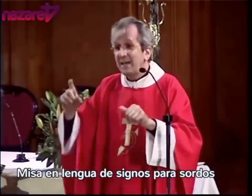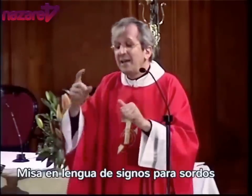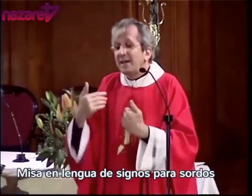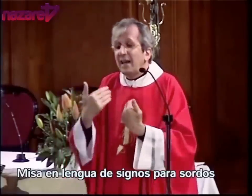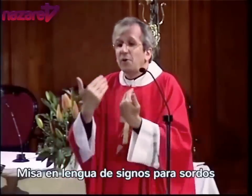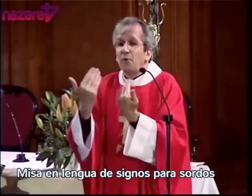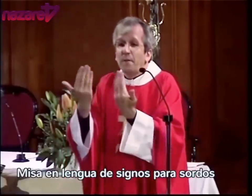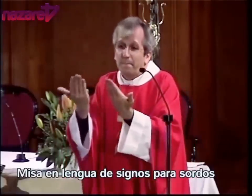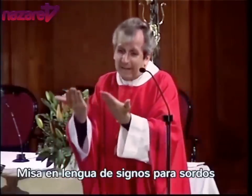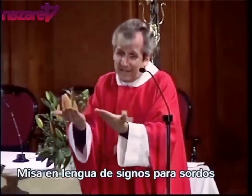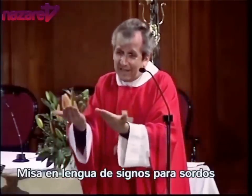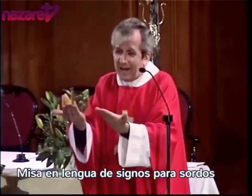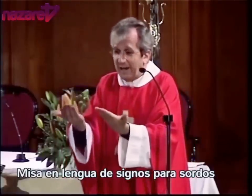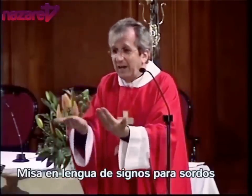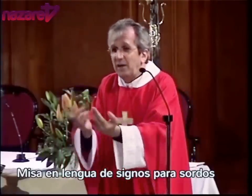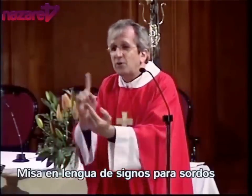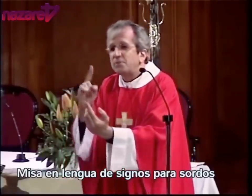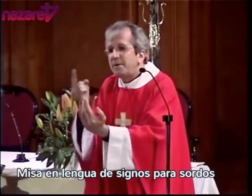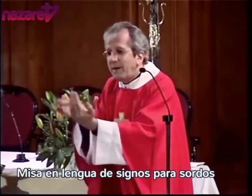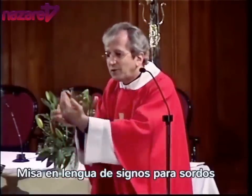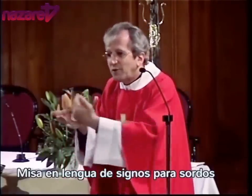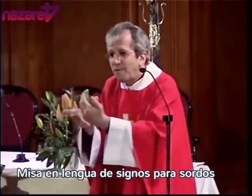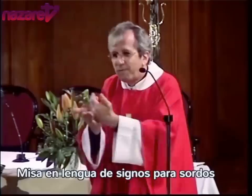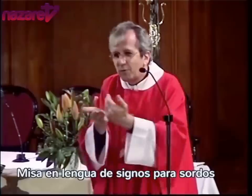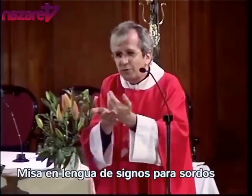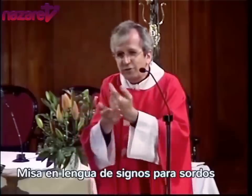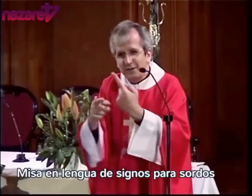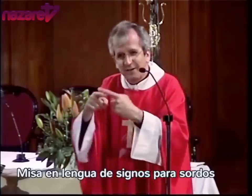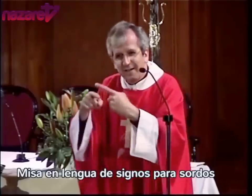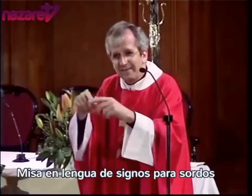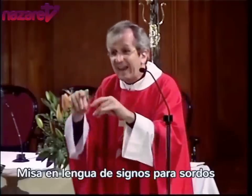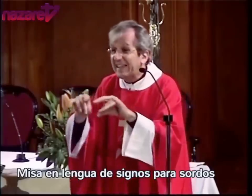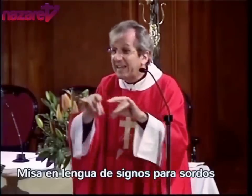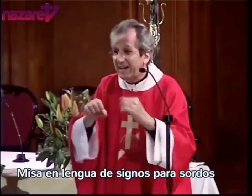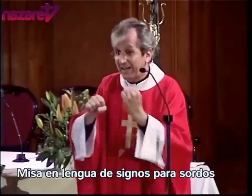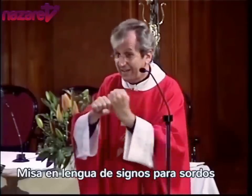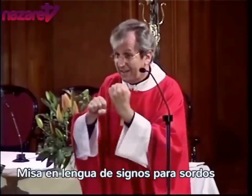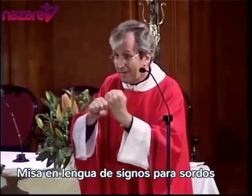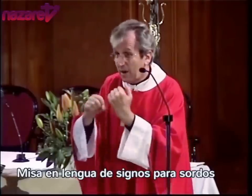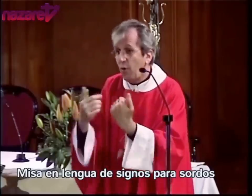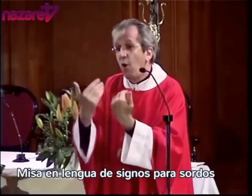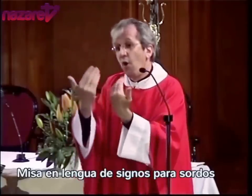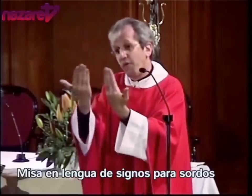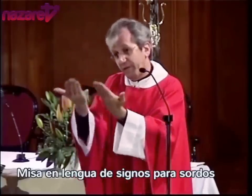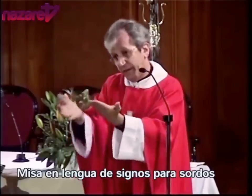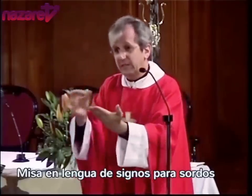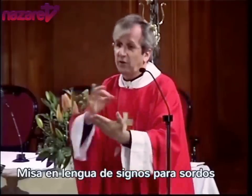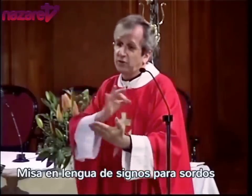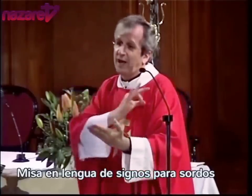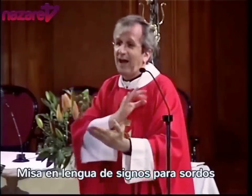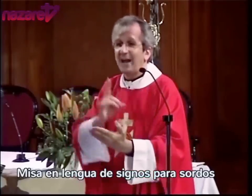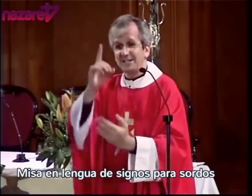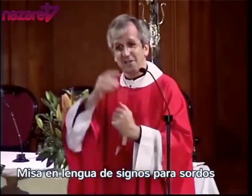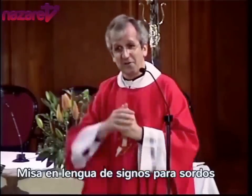semanas, que era como presentar los primeros frutos de la tierra del trabajo,